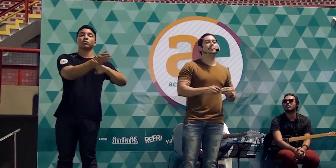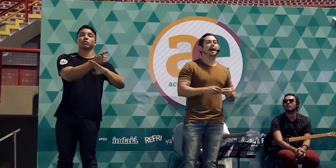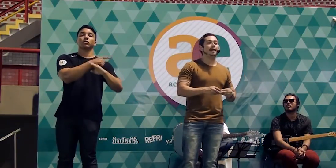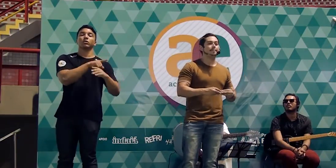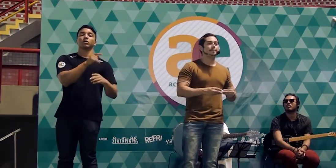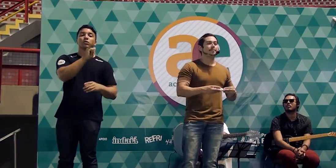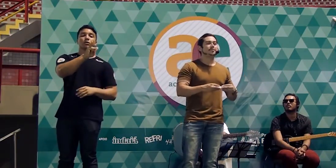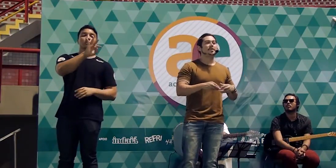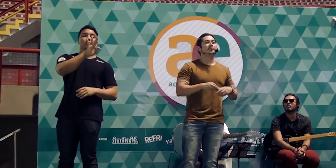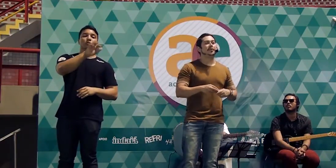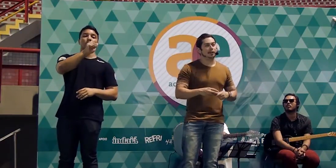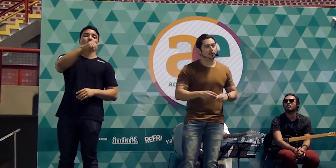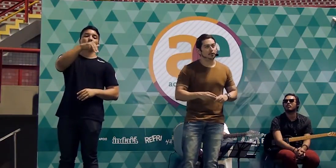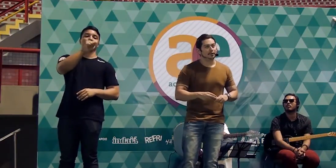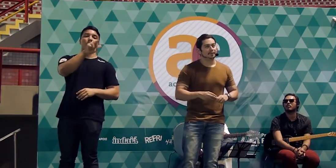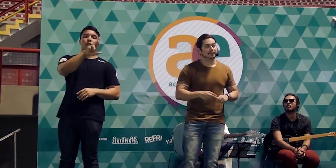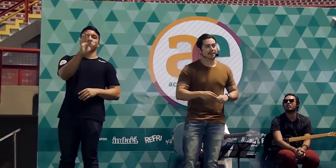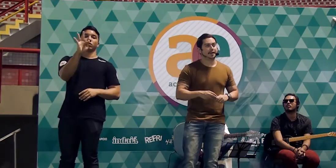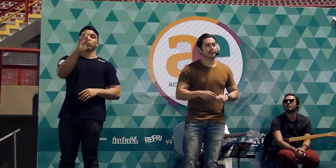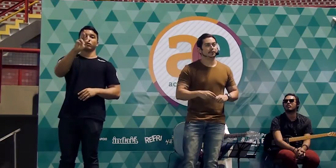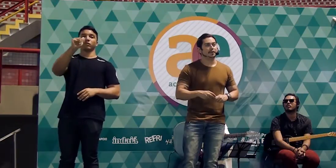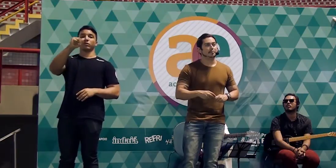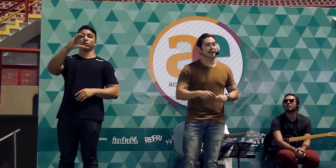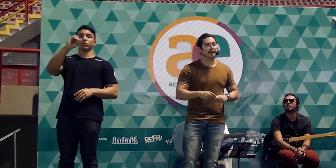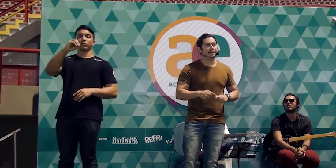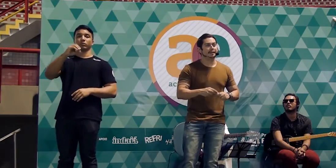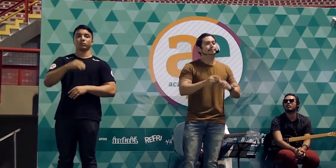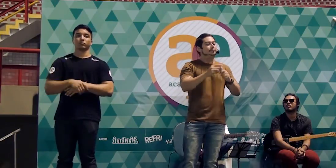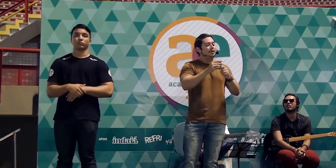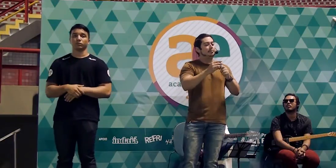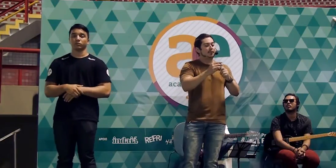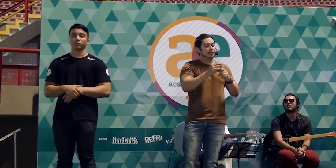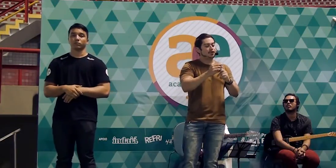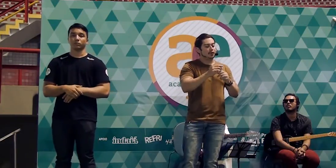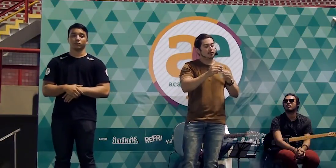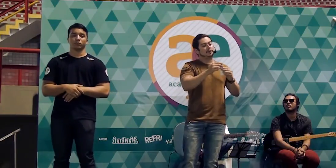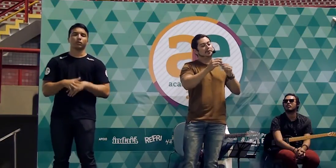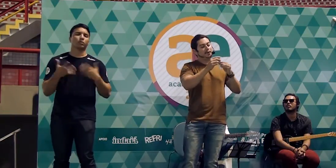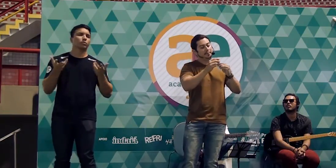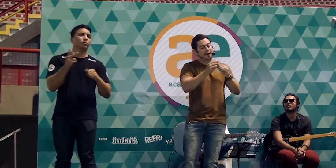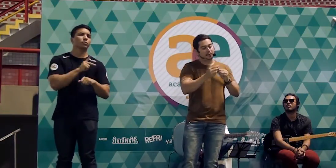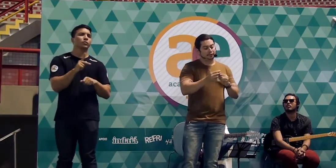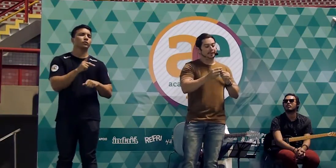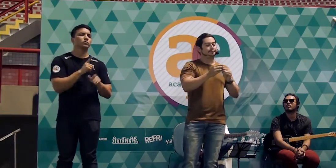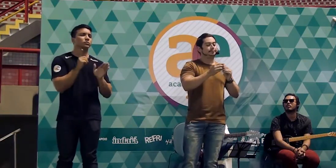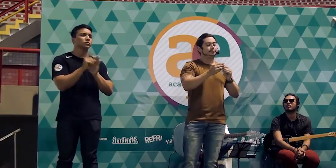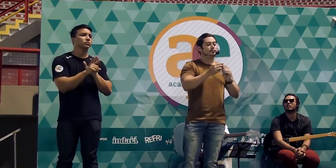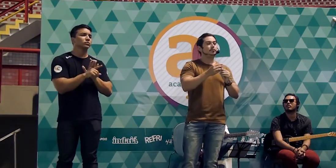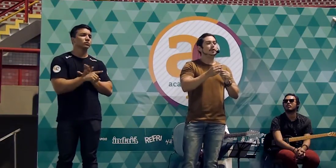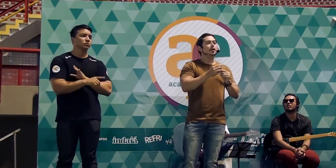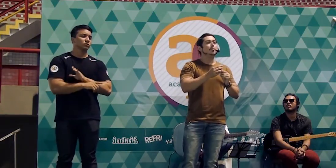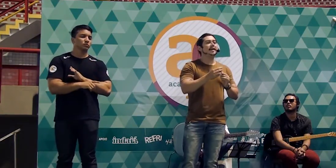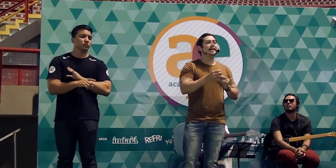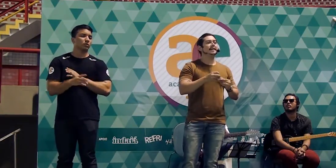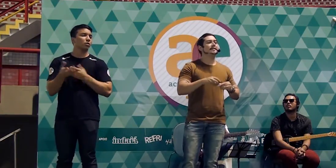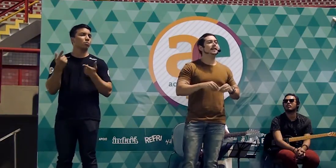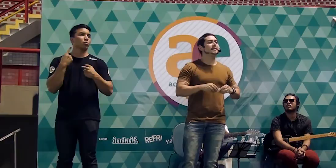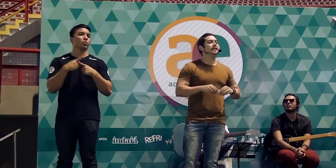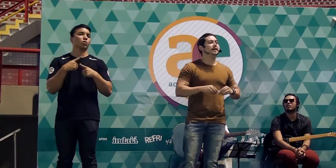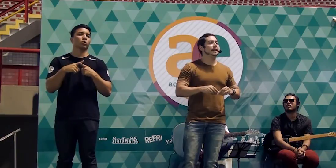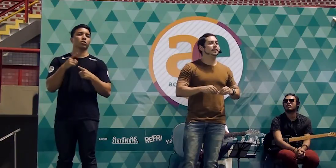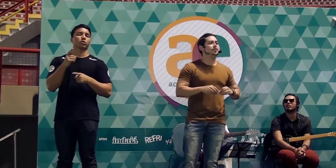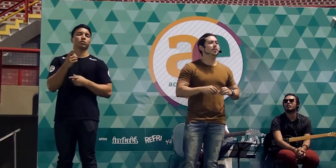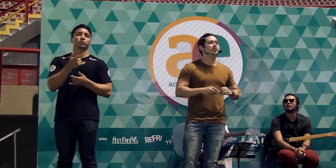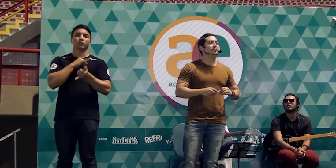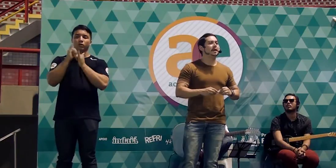do Itamar Franco. Tá certo? Beleza? Professor, que veio na pergunta, por que ainda tem